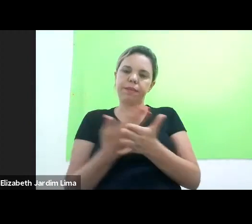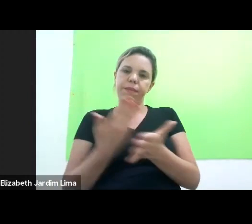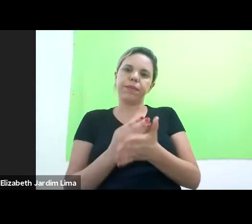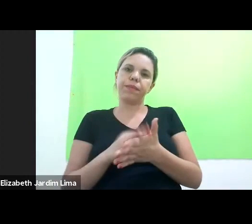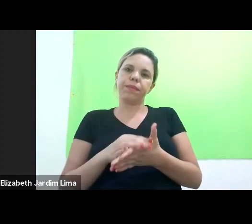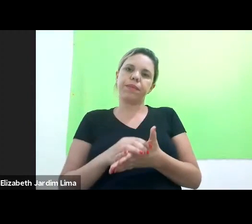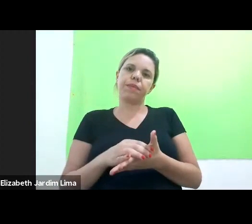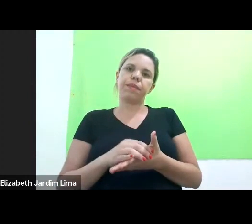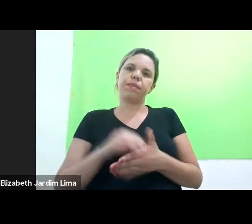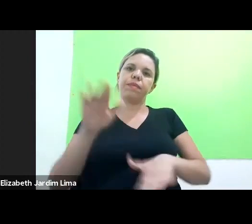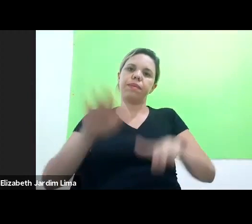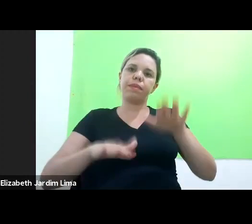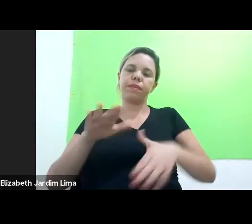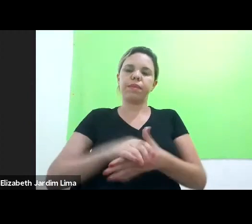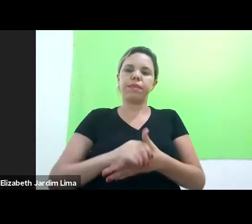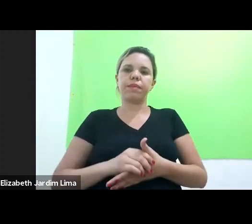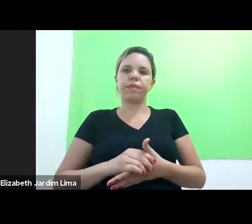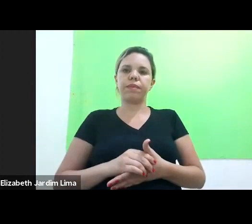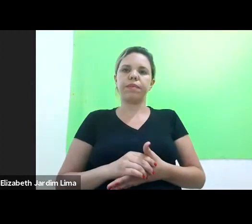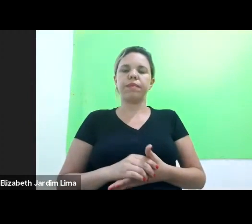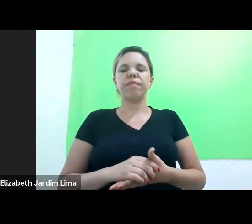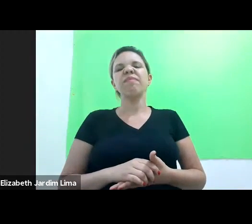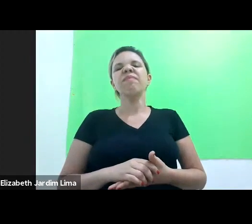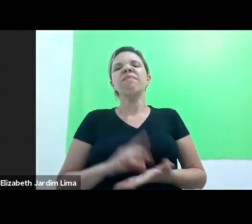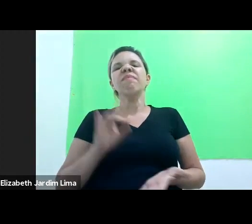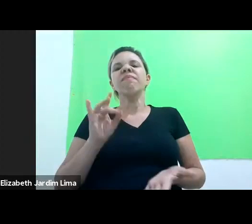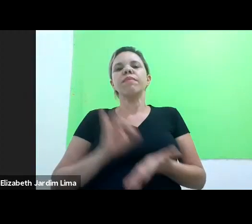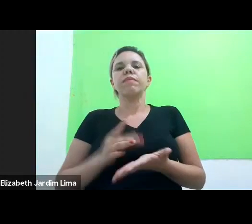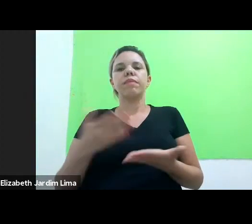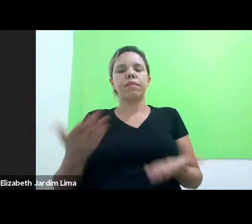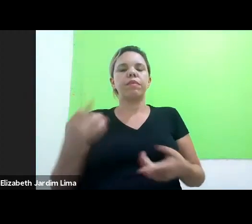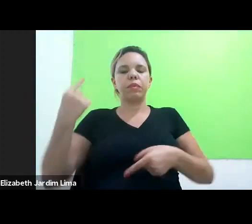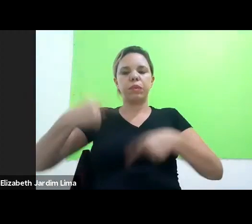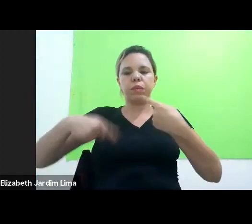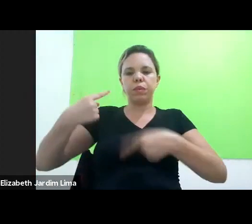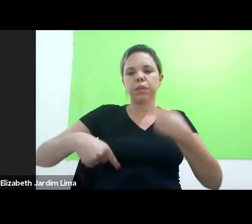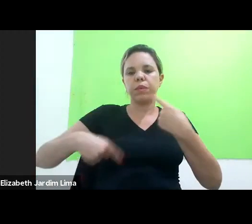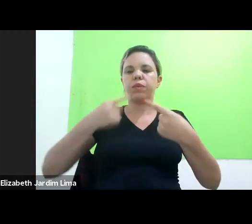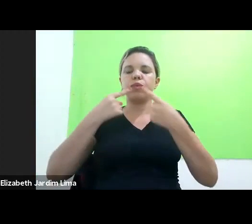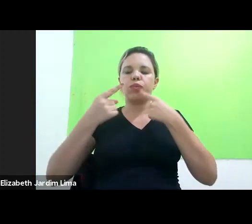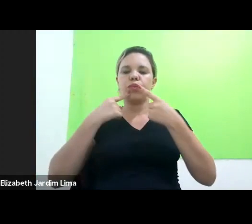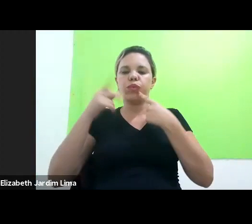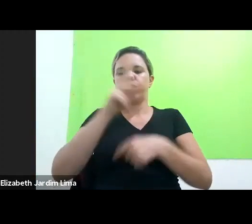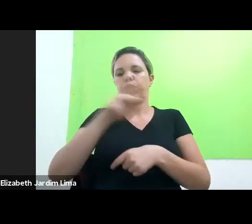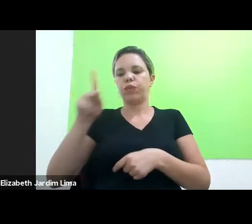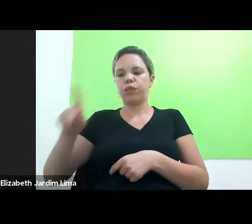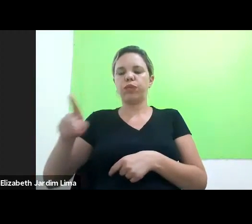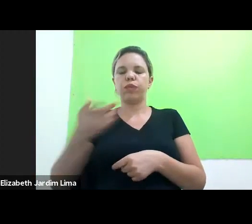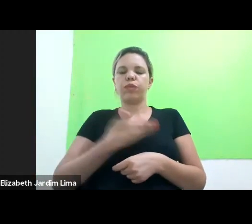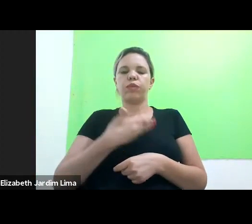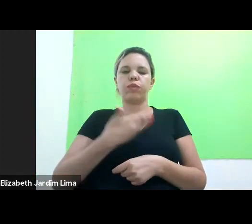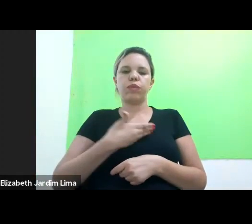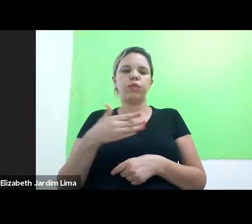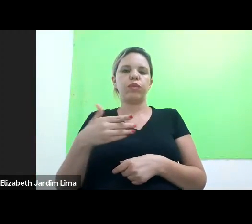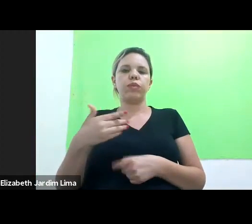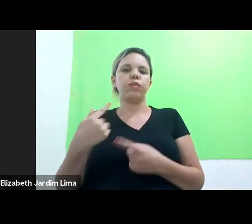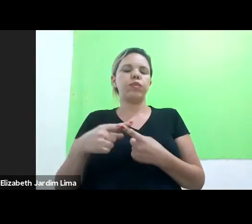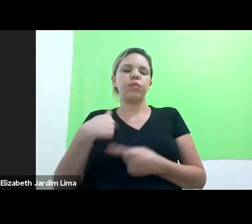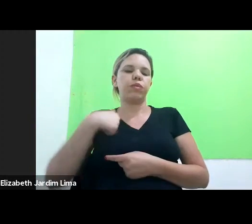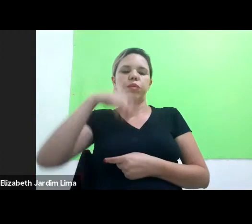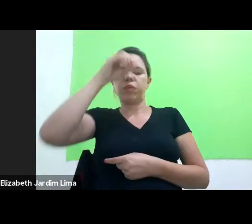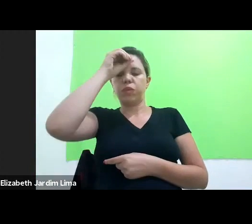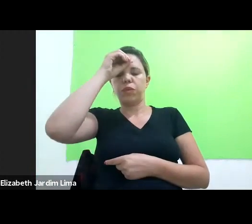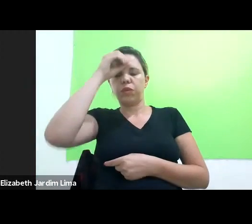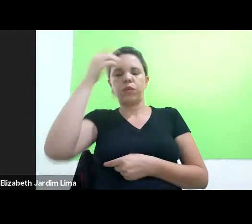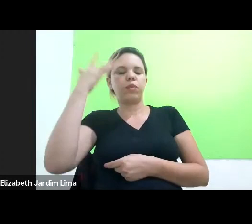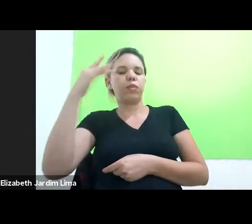vezes batia aquele receio de realmente discutir, debater com professores ou com colegas, porque eu não sabia a forma como